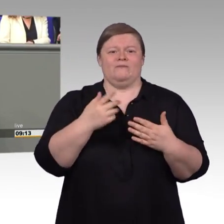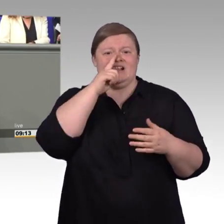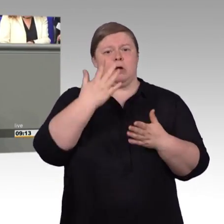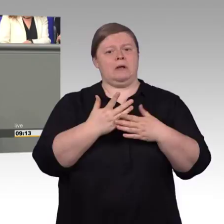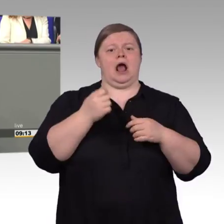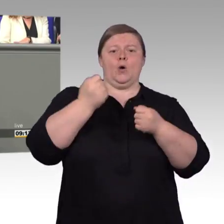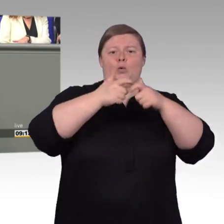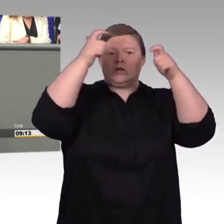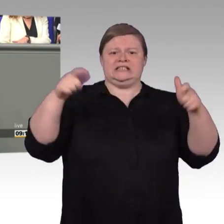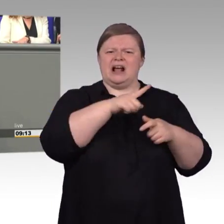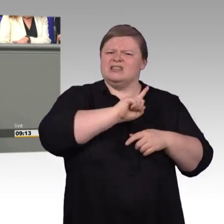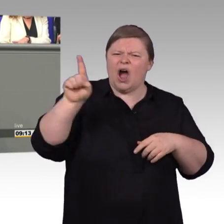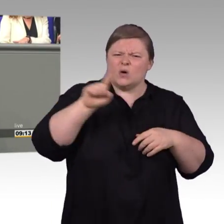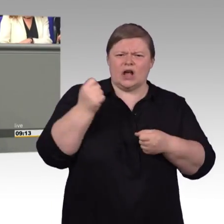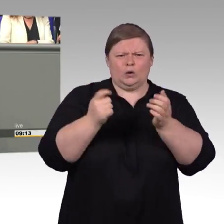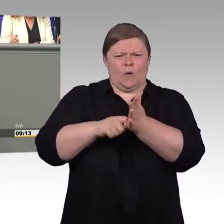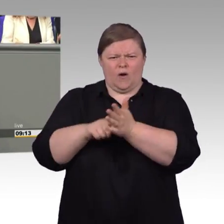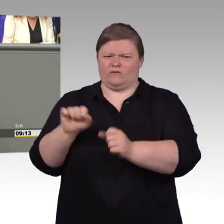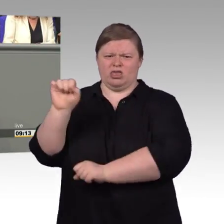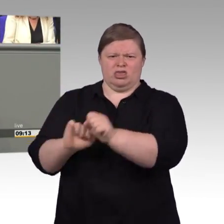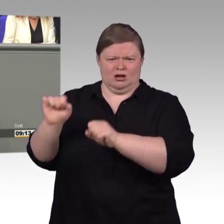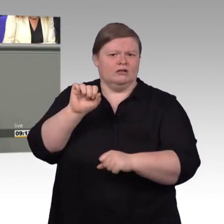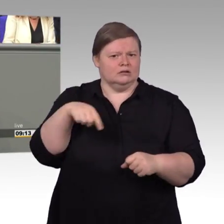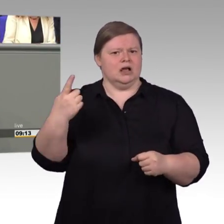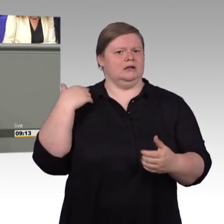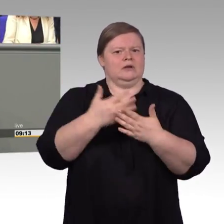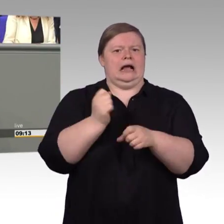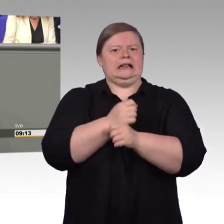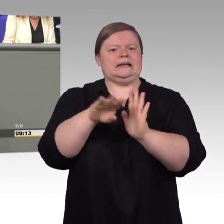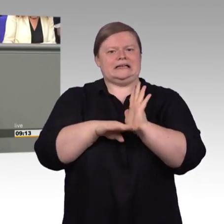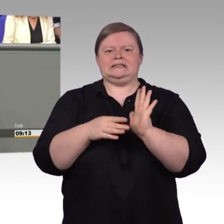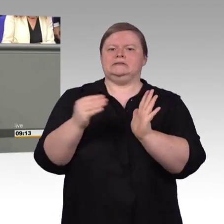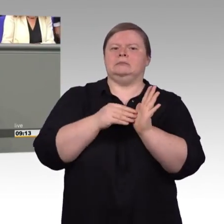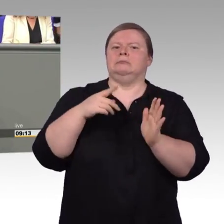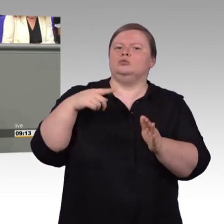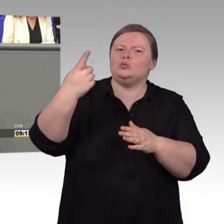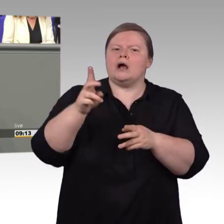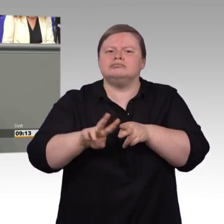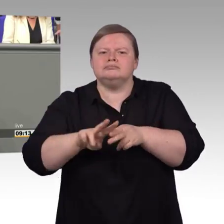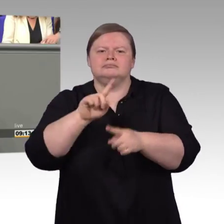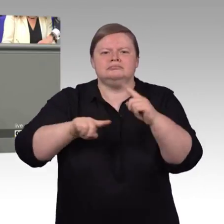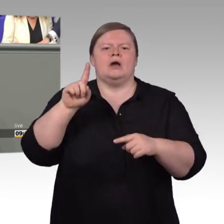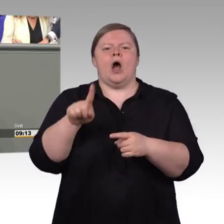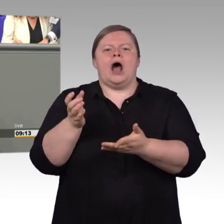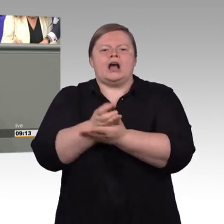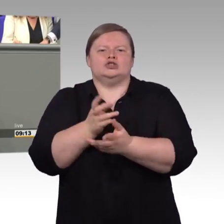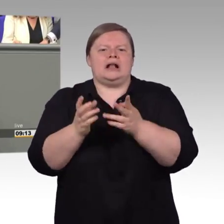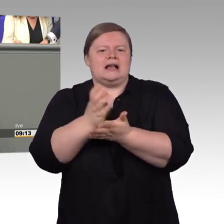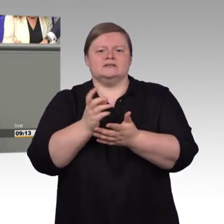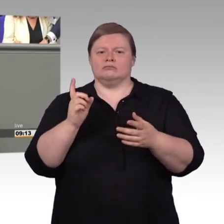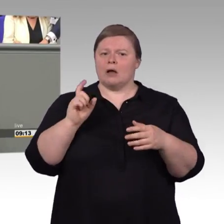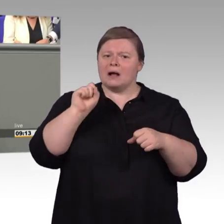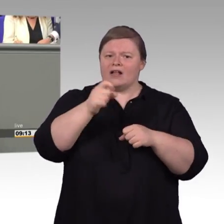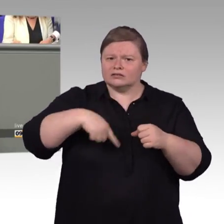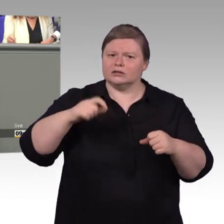und vor allem ohne Kostenrisiko ihre Schadenersatzansprüche geltend machen. Und damit stärken wir durchaus auch das Vertrauen der Verbraucher in unseren Rechtsstaat,